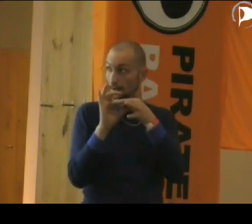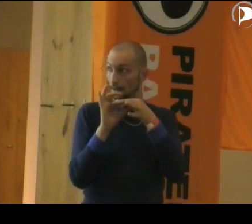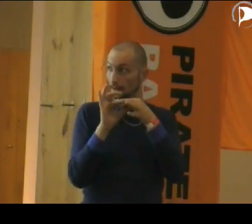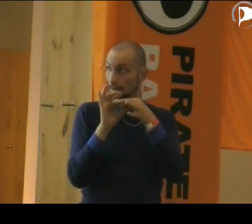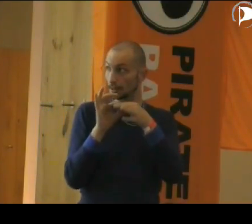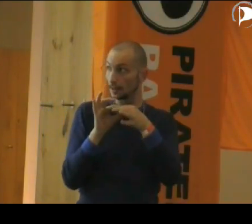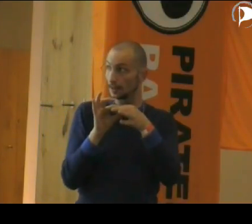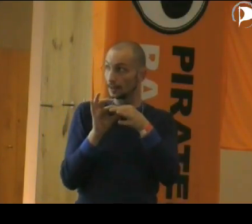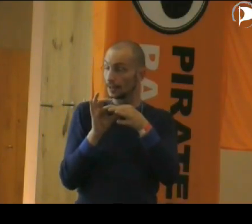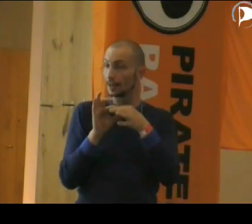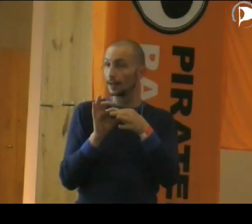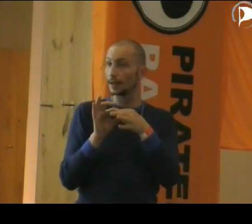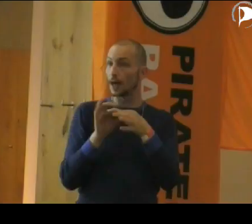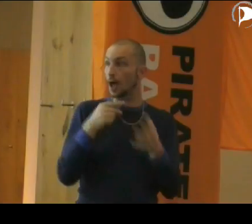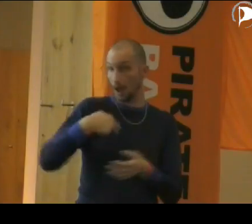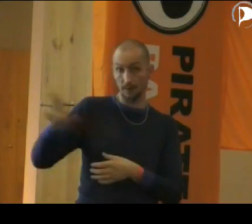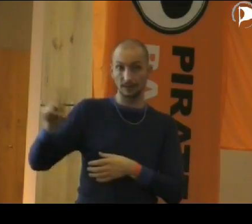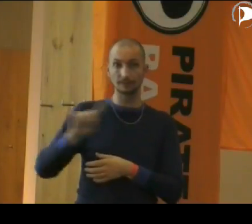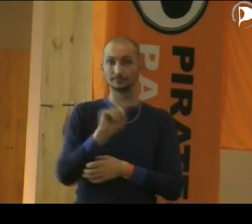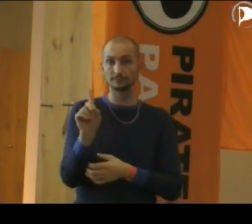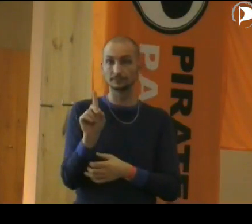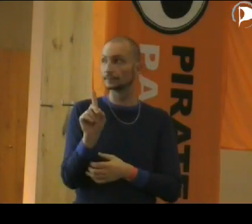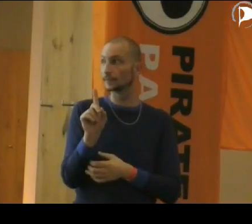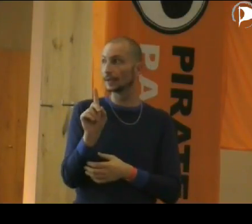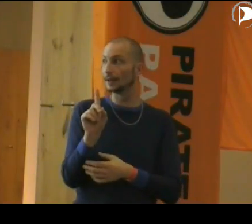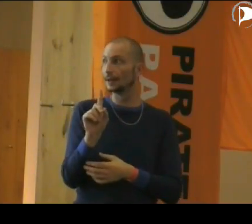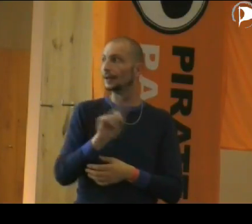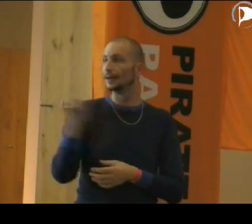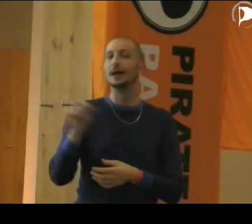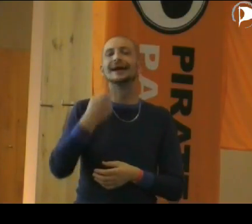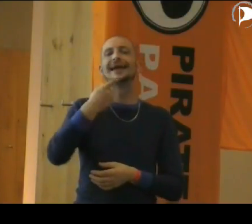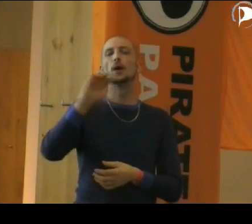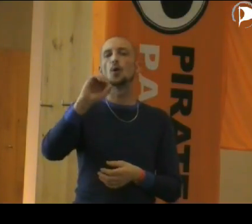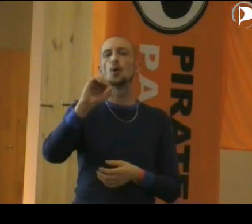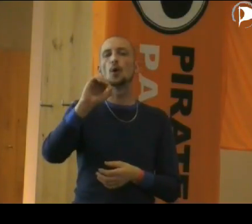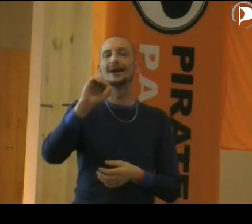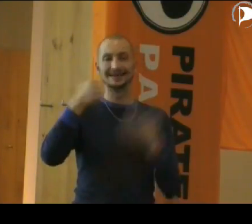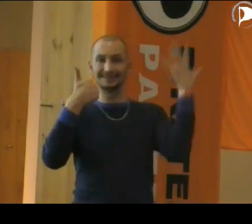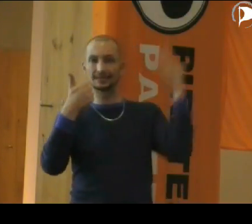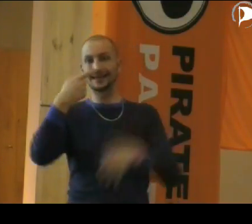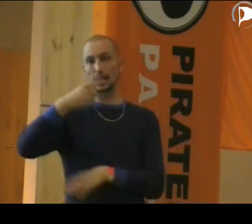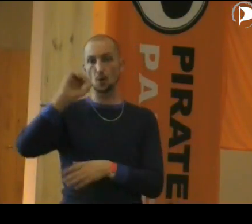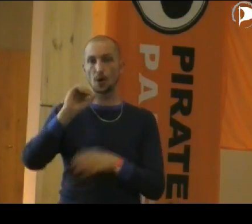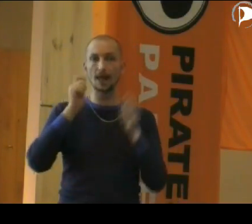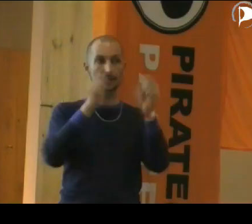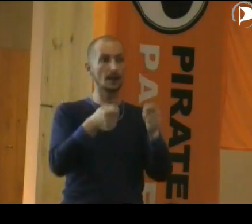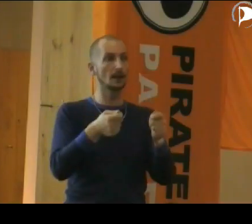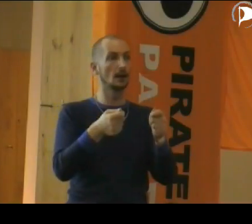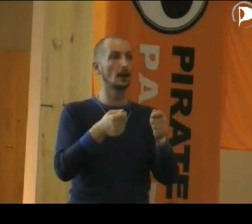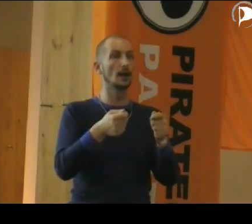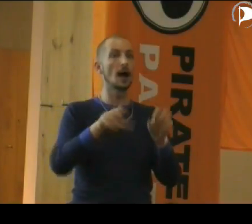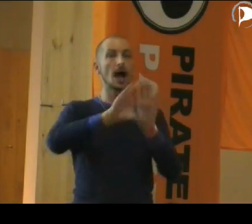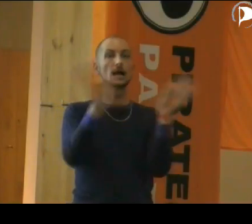eigentlich nicht ich habe eigentlich auch nicht ich habe ungefähr sechs jahren segelt sind alle gehörte ja auch